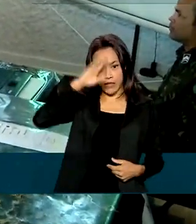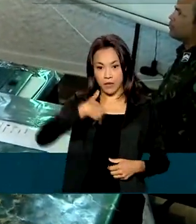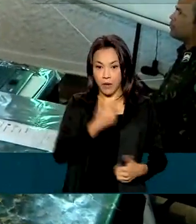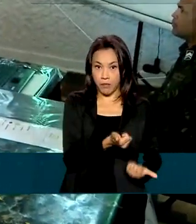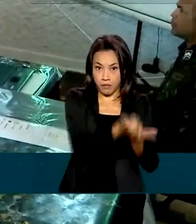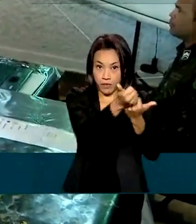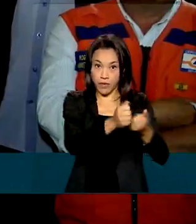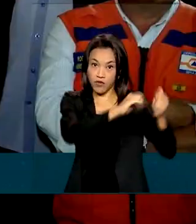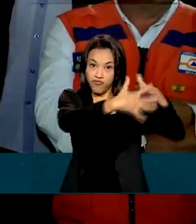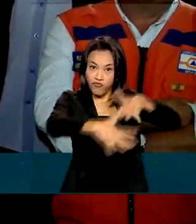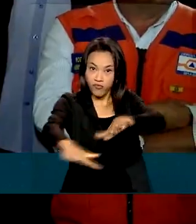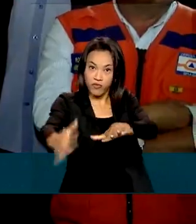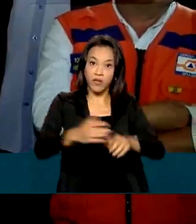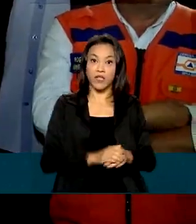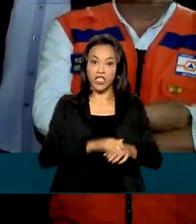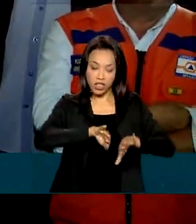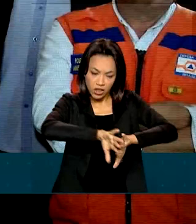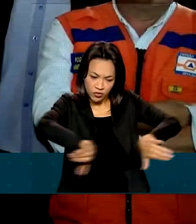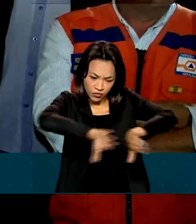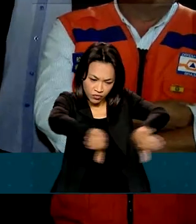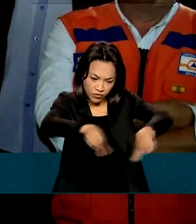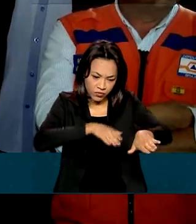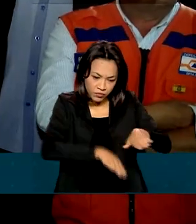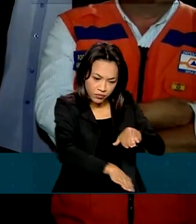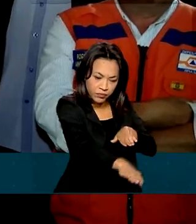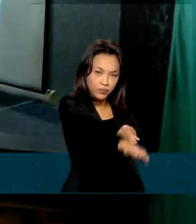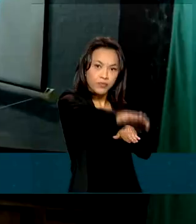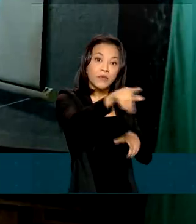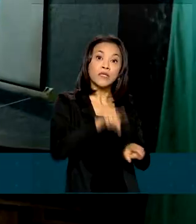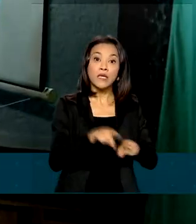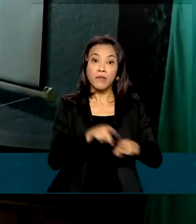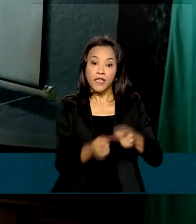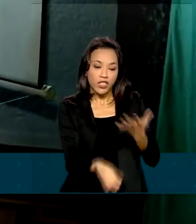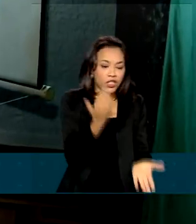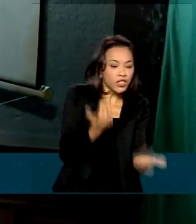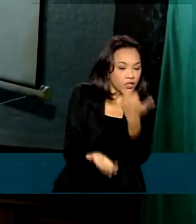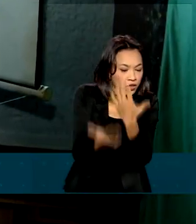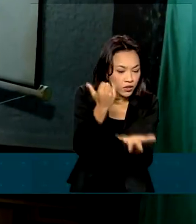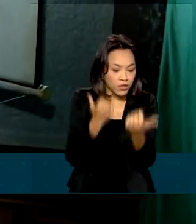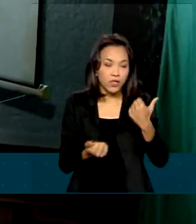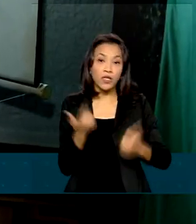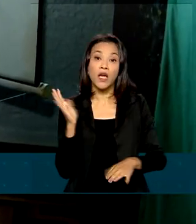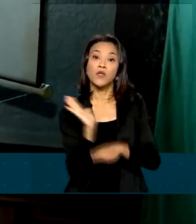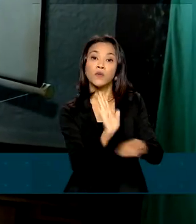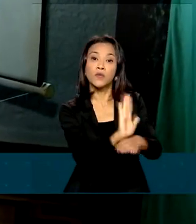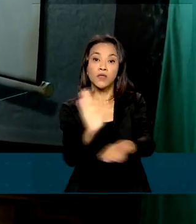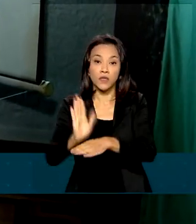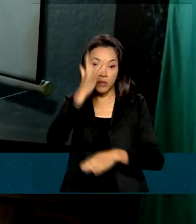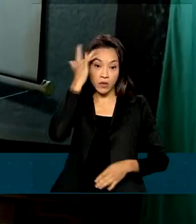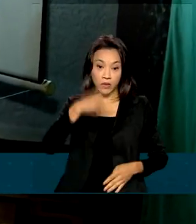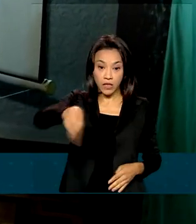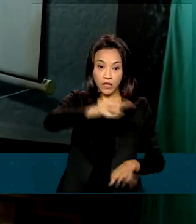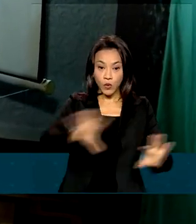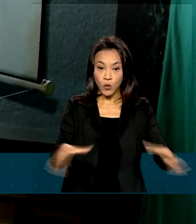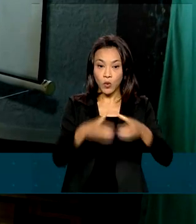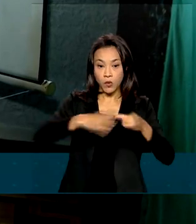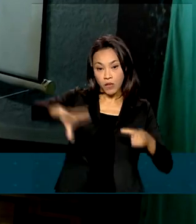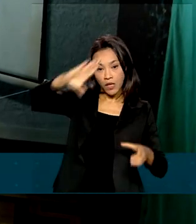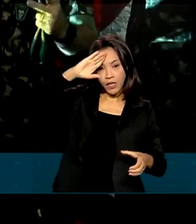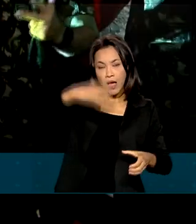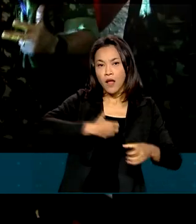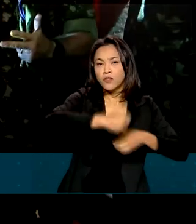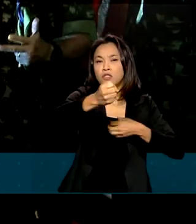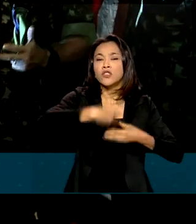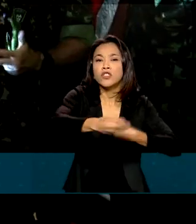como liberação de estradas, retirada de escombros e resgate de vítimas. Os militares também são responsáveis pela distribuição de